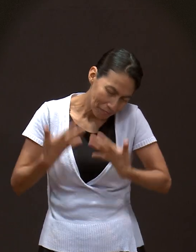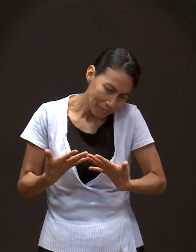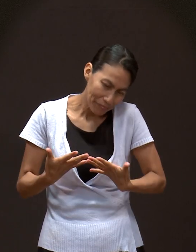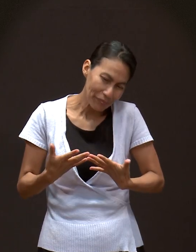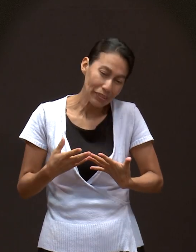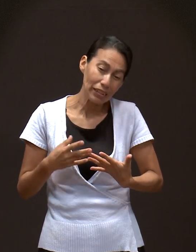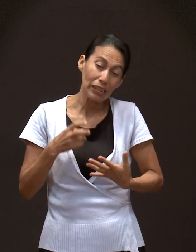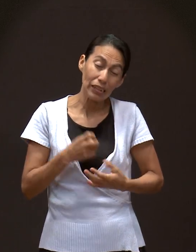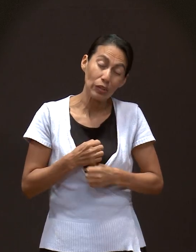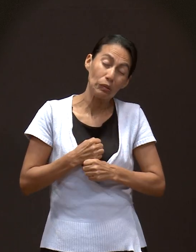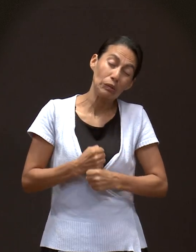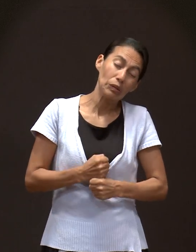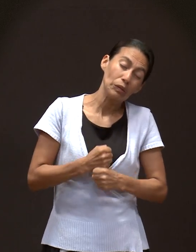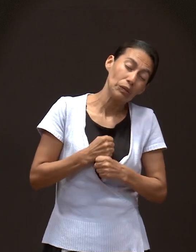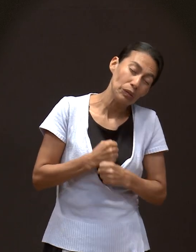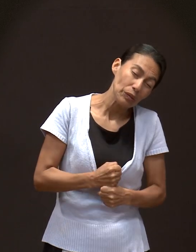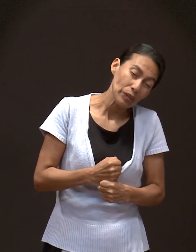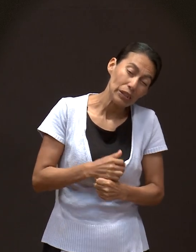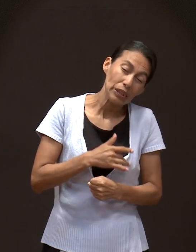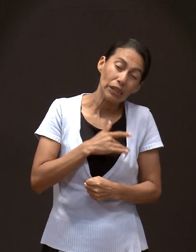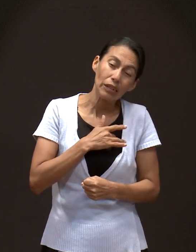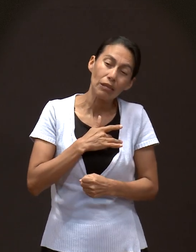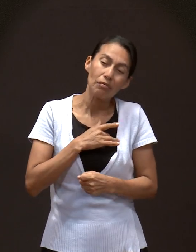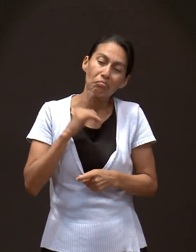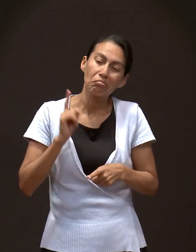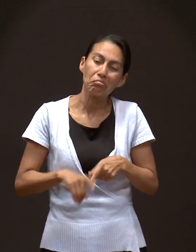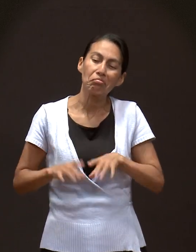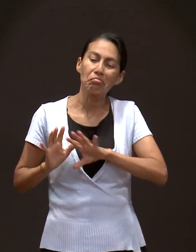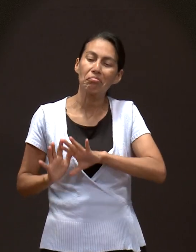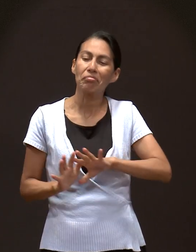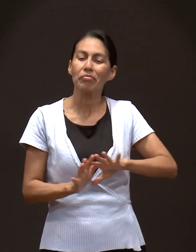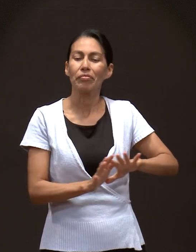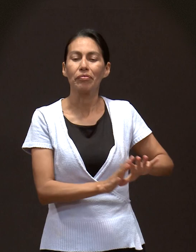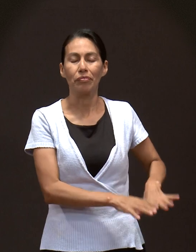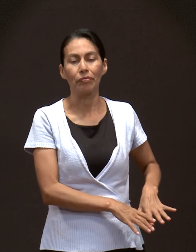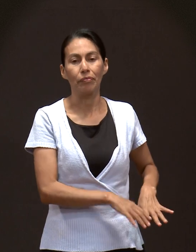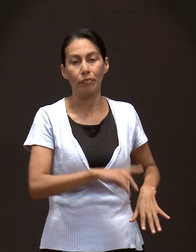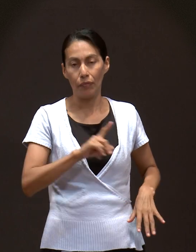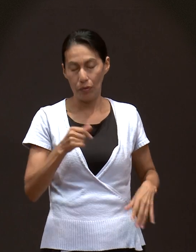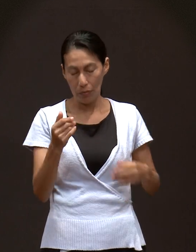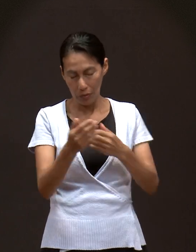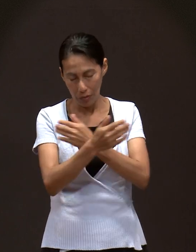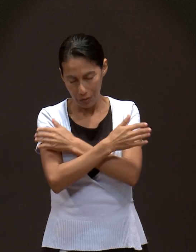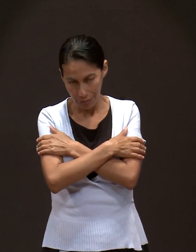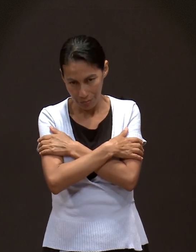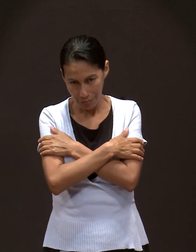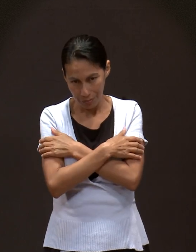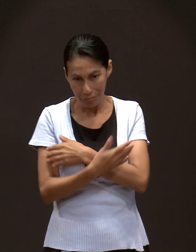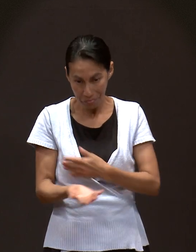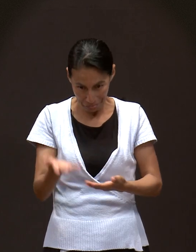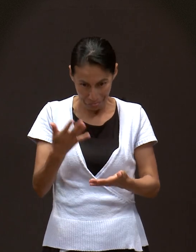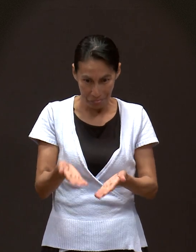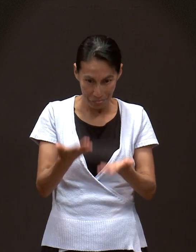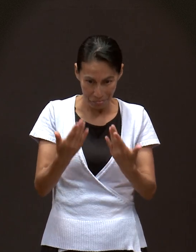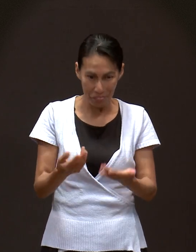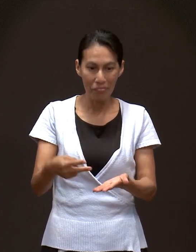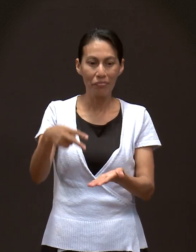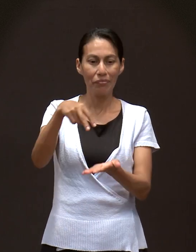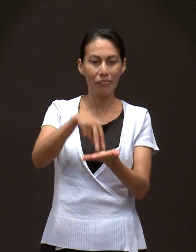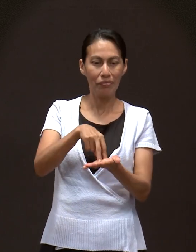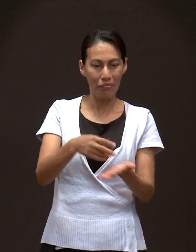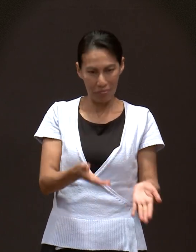pero confiada. O sea, me quitó esa carga que yo traía. Y cuando terminamos de abrazarme, me dijo, párate,